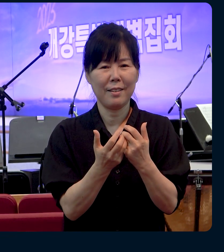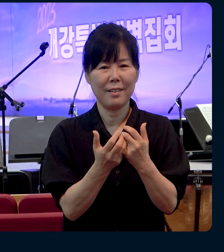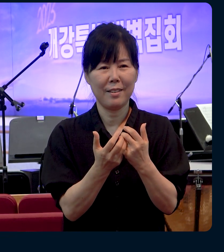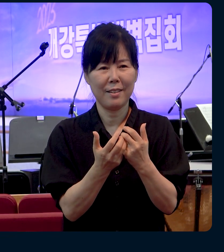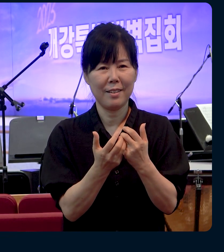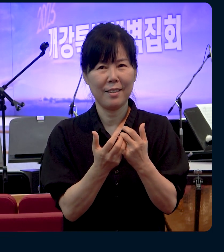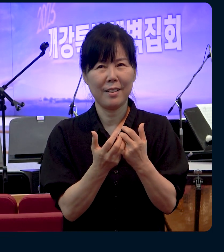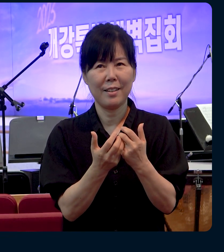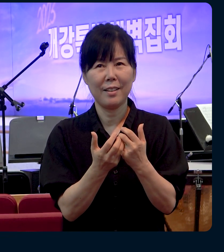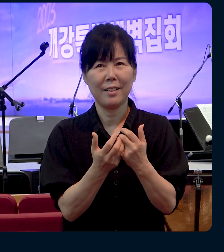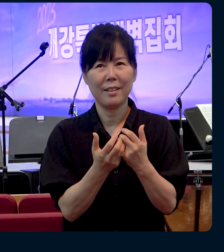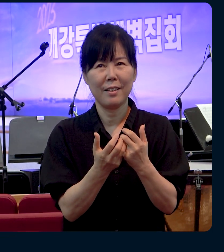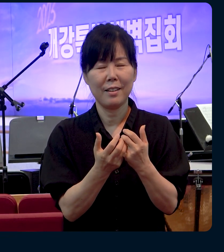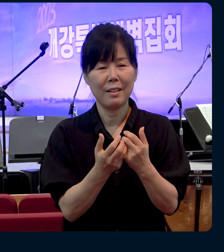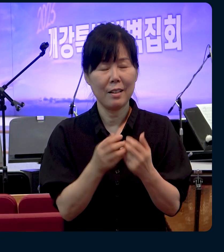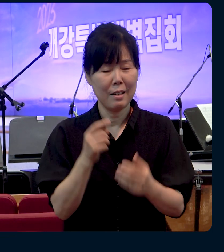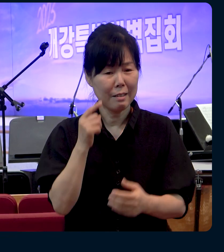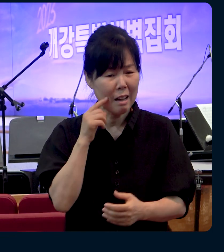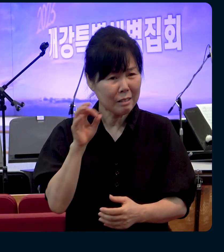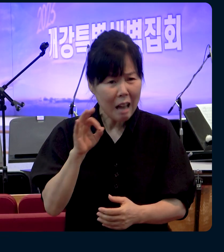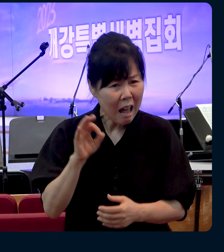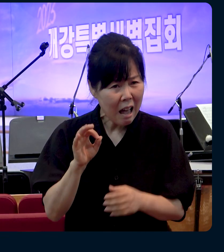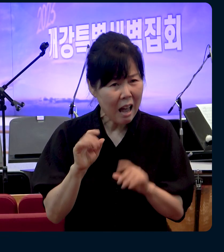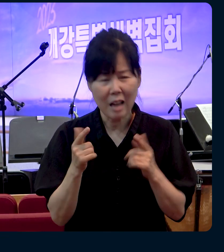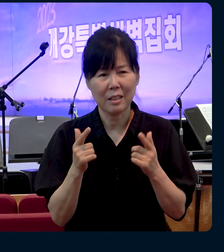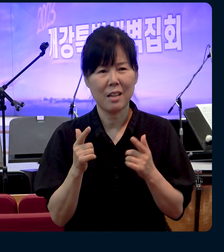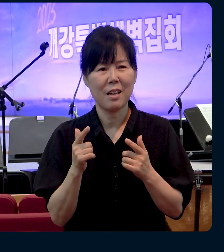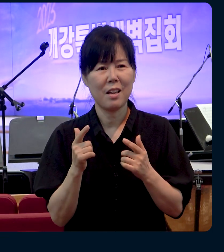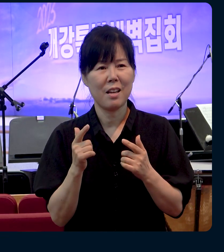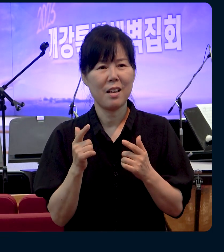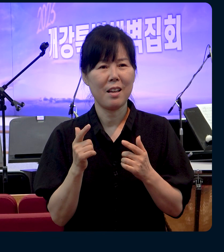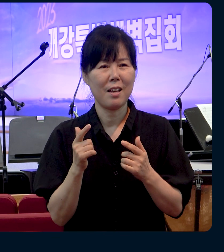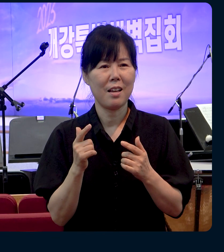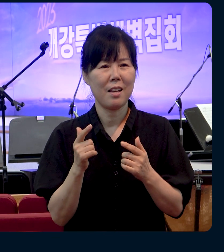그게 우위선 떠는 거예요? 아니, 진짜입니다.